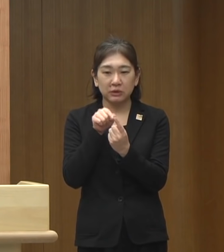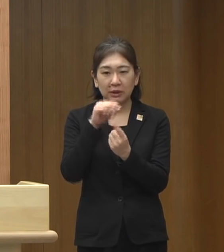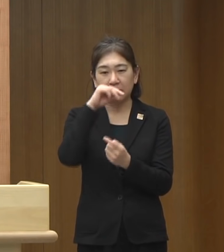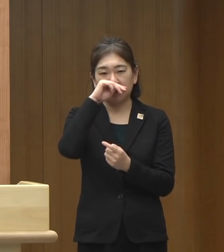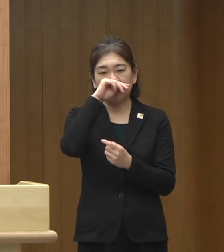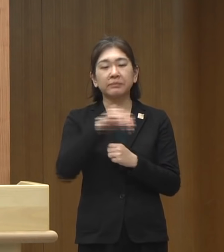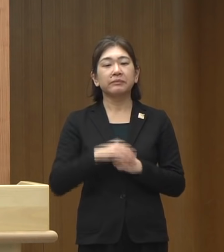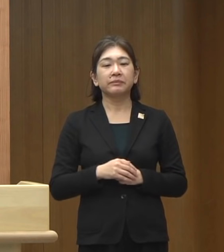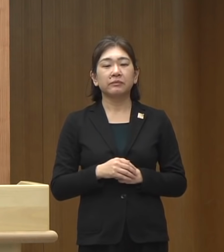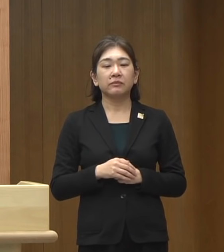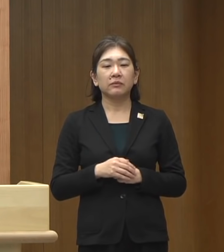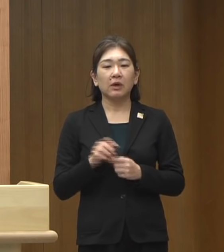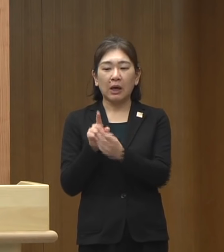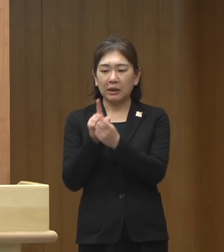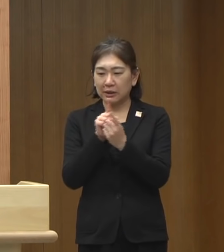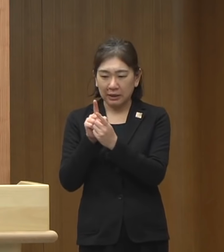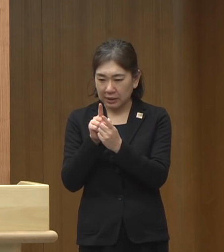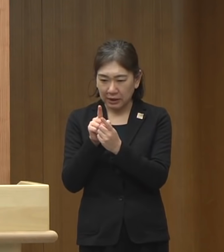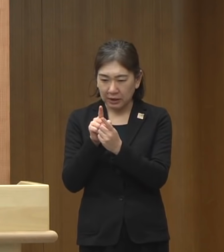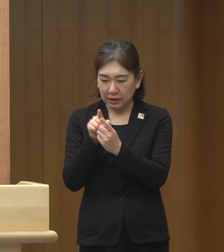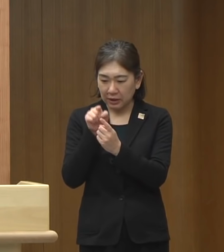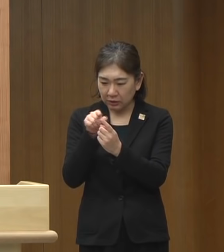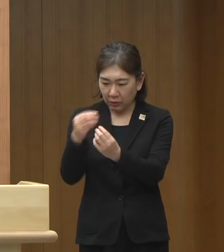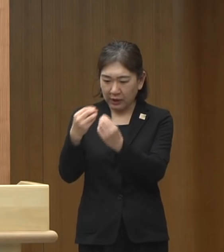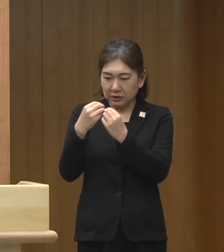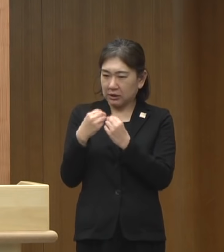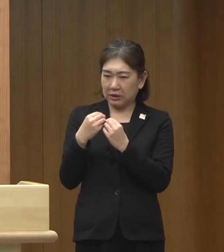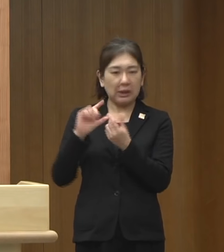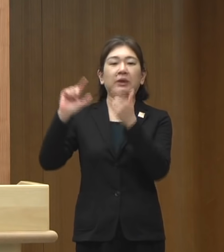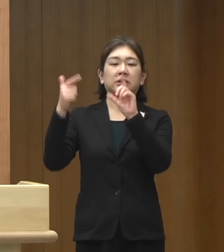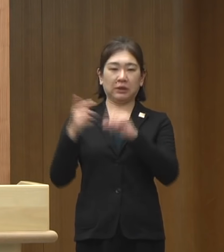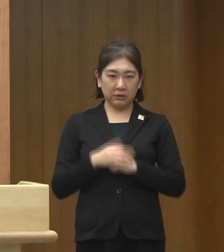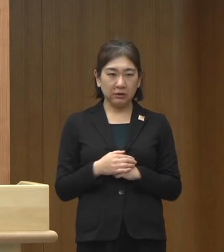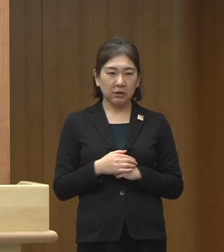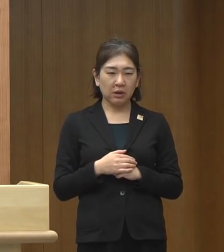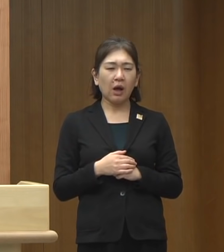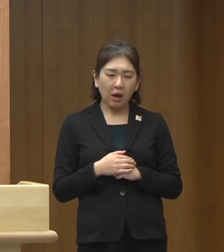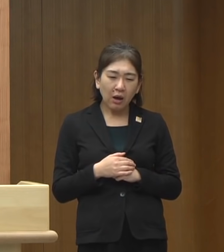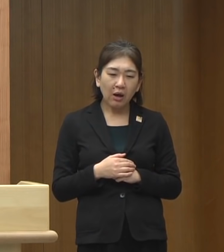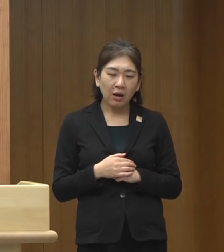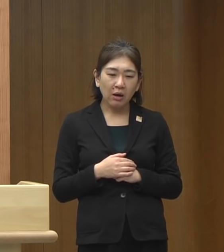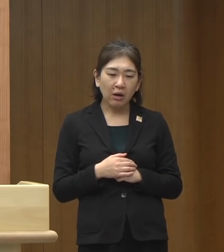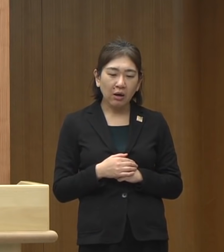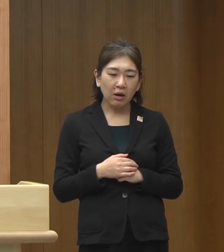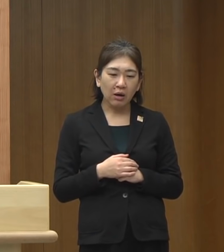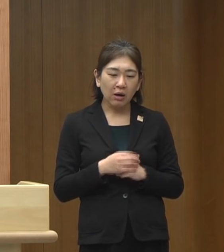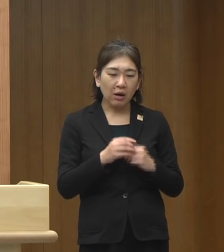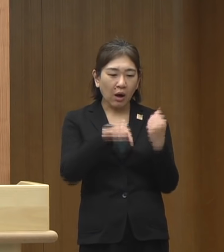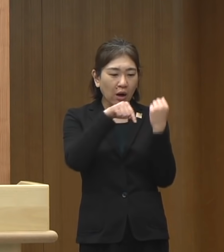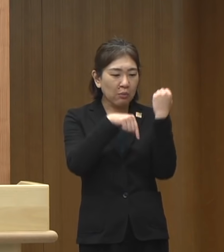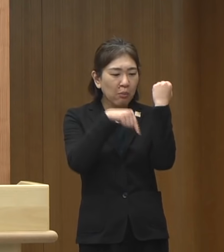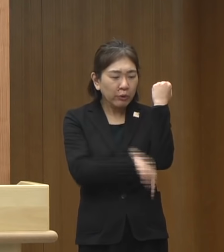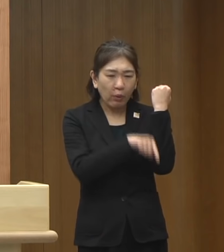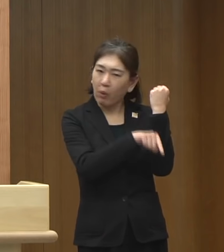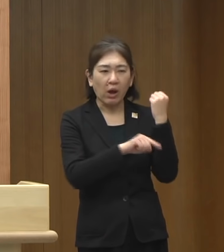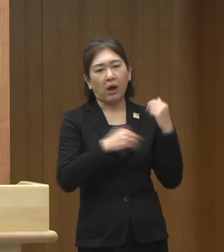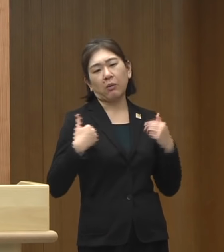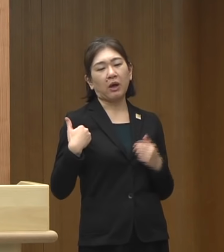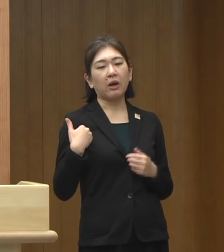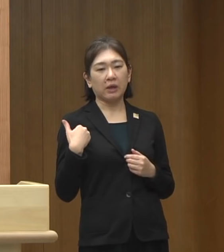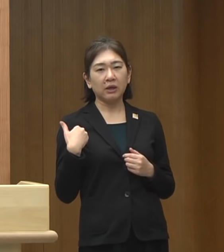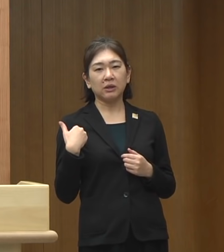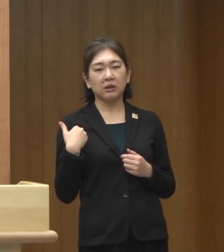などのそういう、方からの感染ではない、要はどういった経緯で感染をしたのだろうという方が